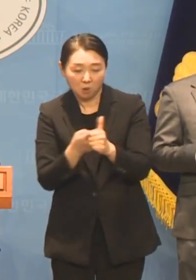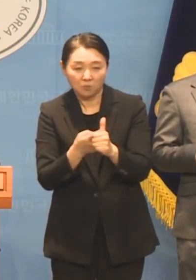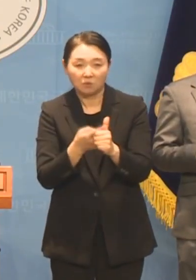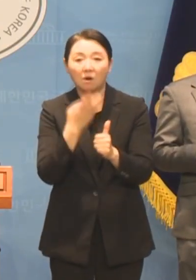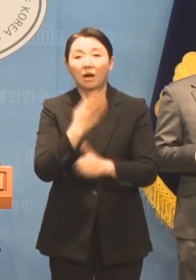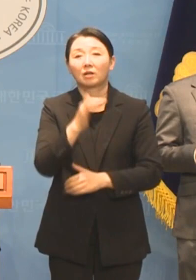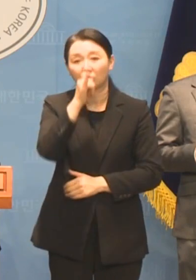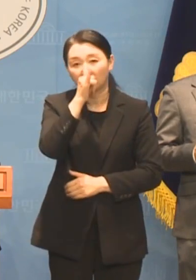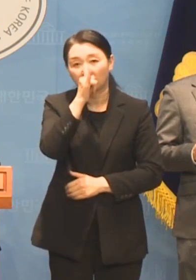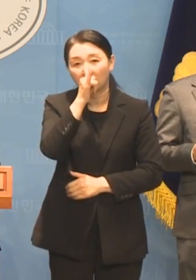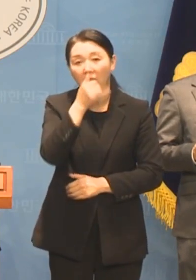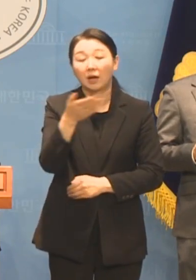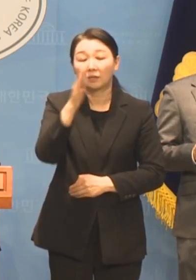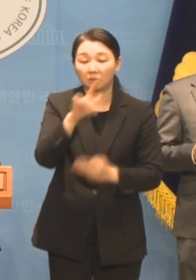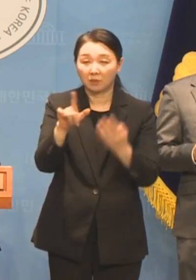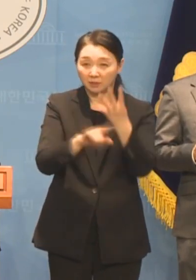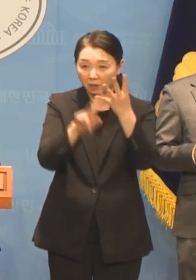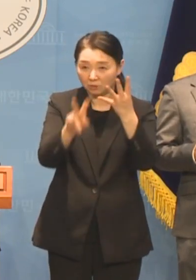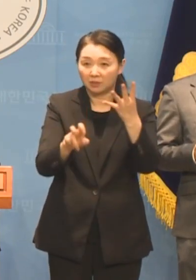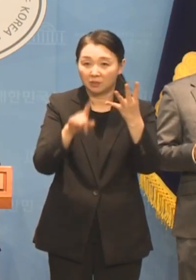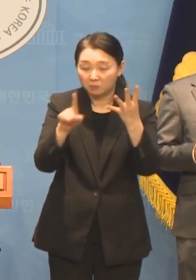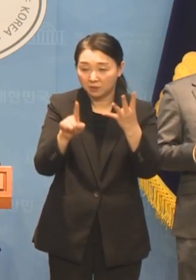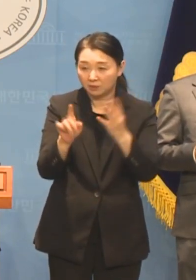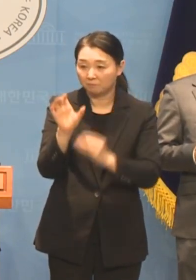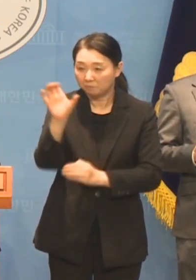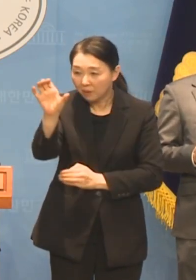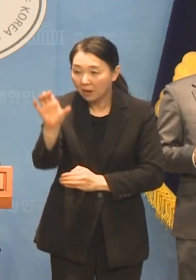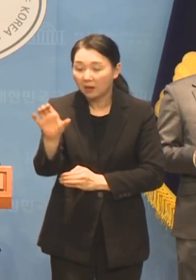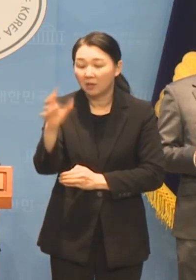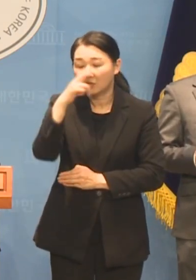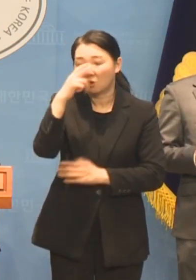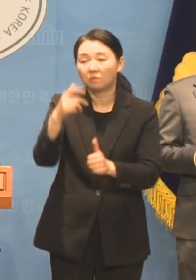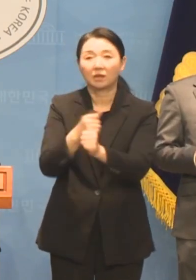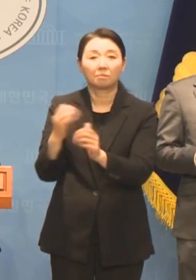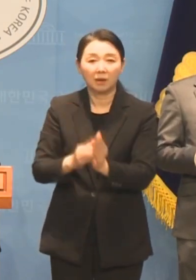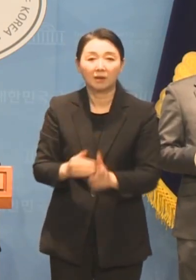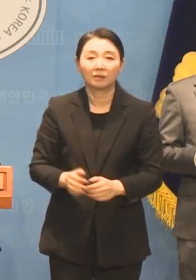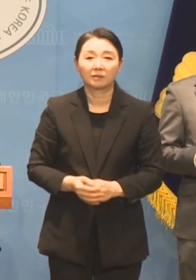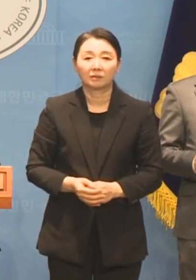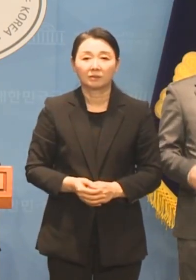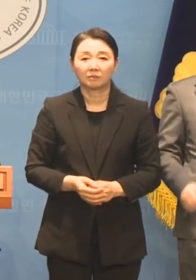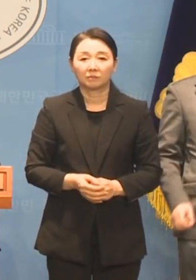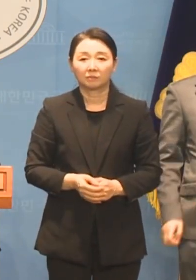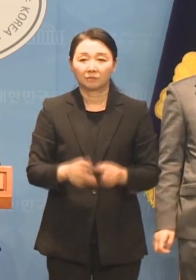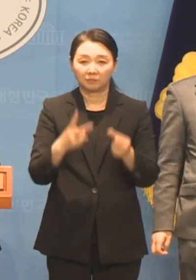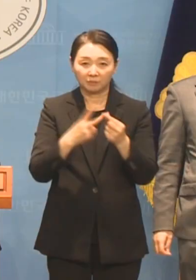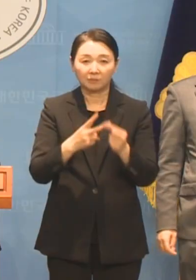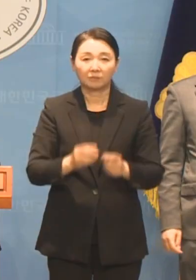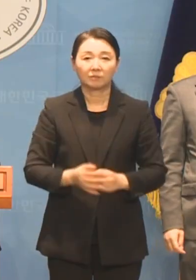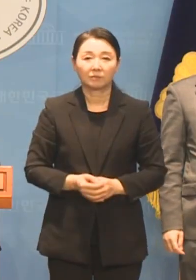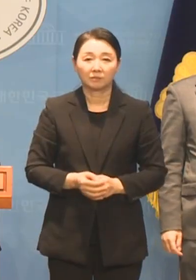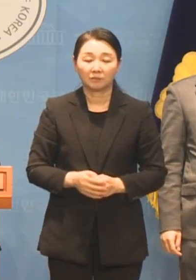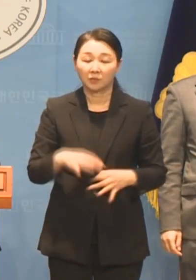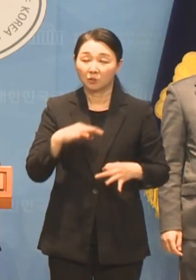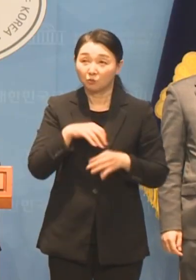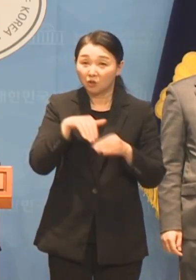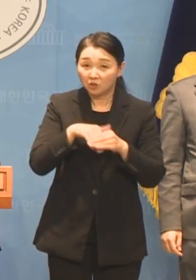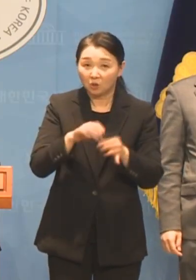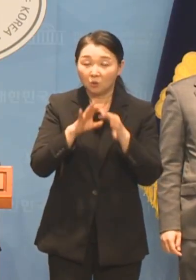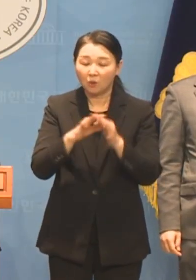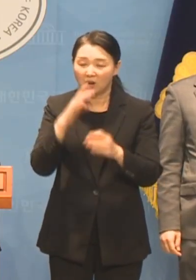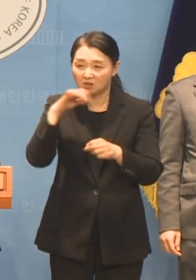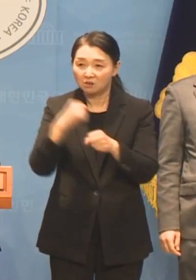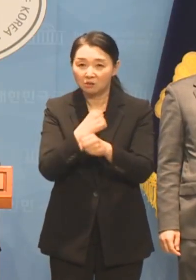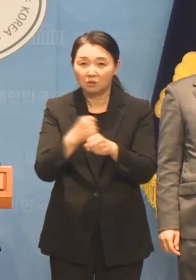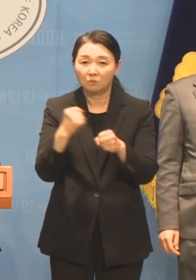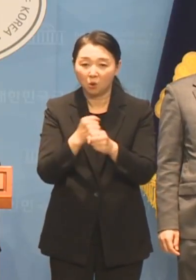우려가 있었으나 4월 22일 해당 게시자는 검찰에 검거되었습니다. 두 번째로 부정선거와 관련된